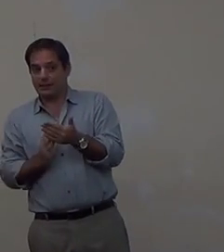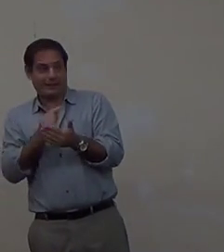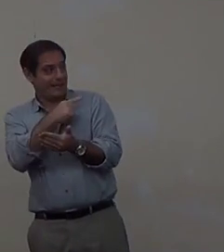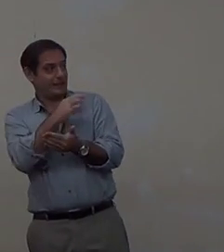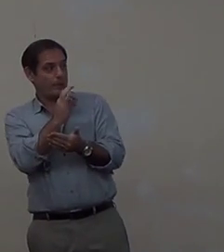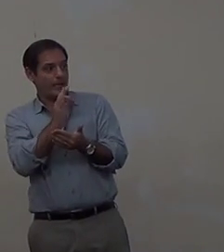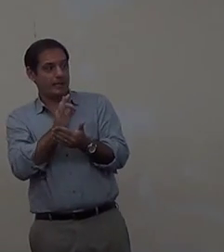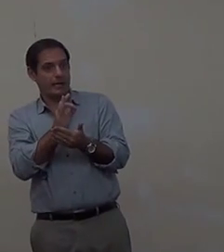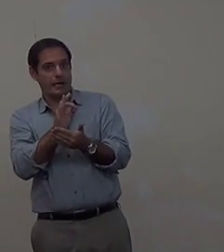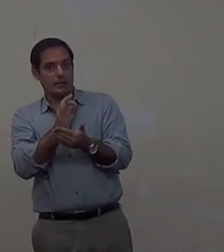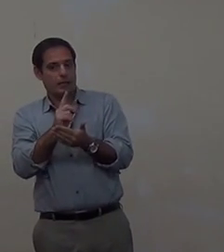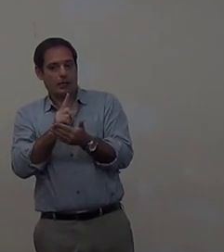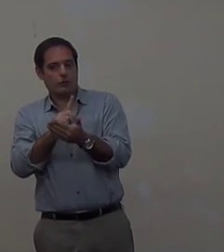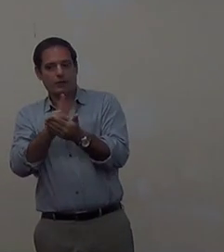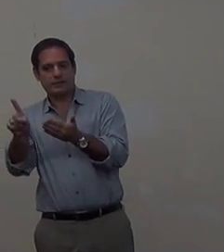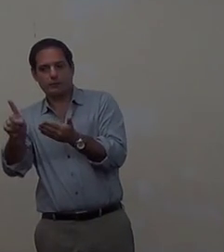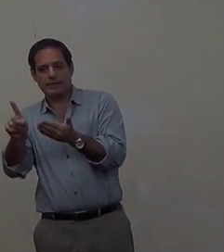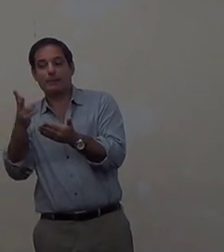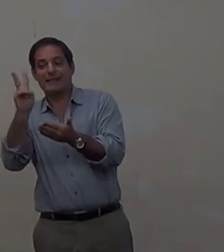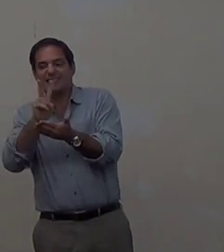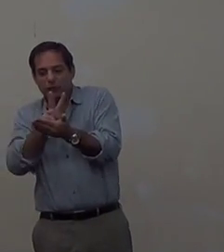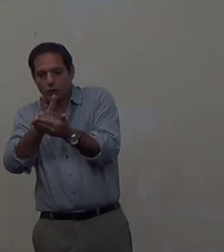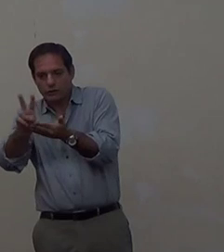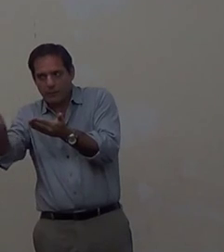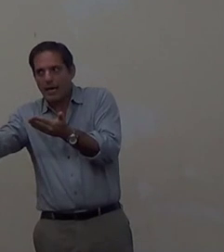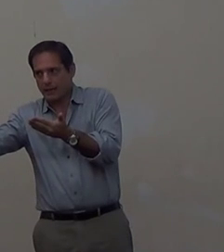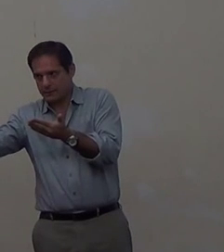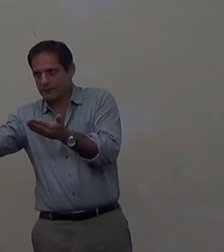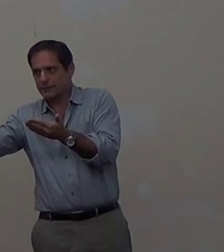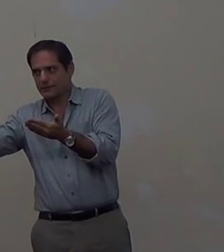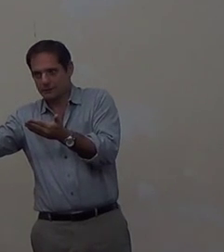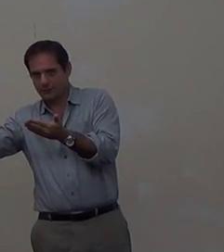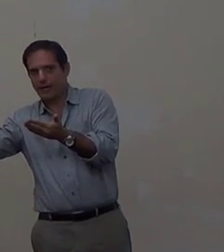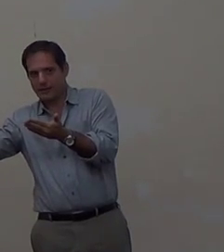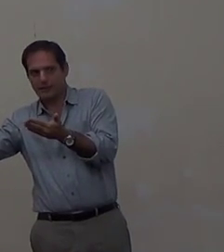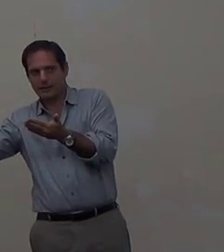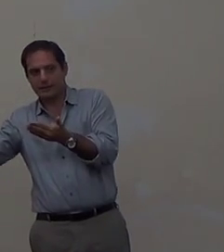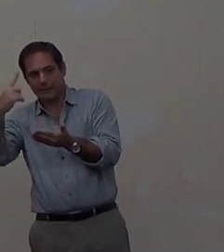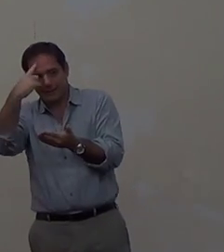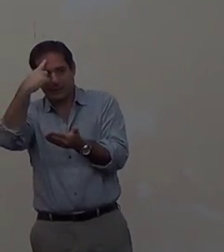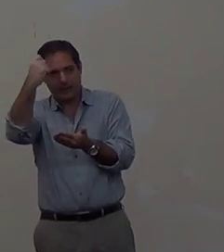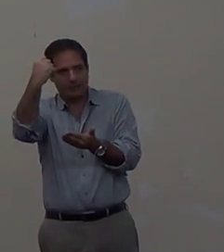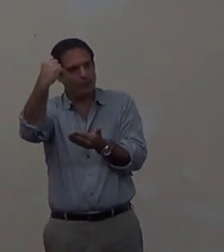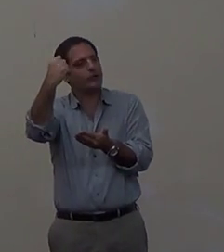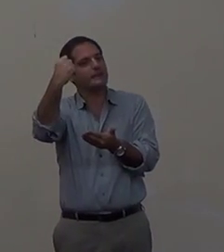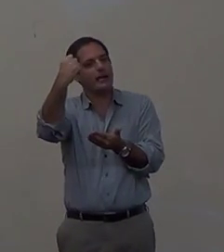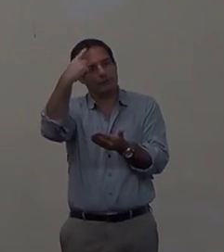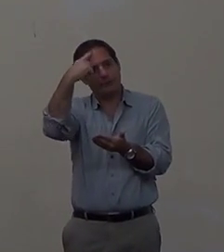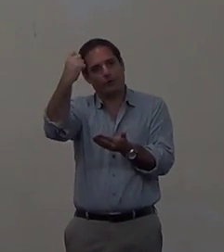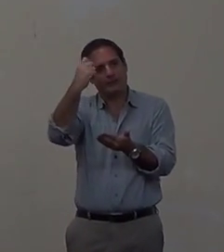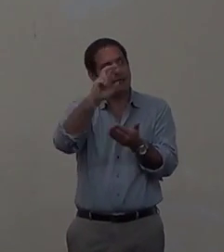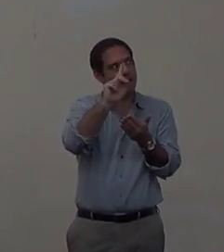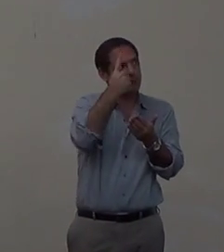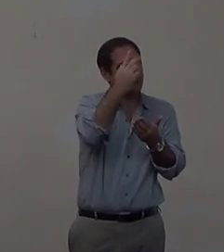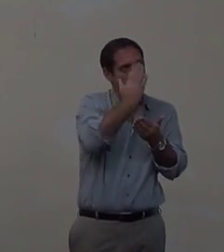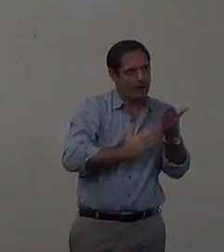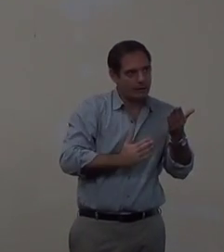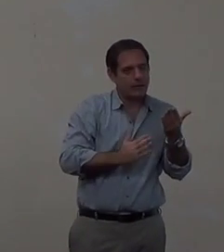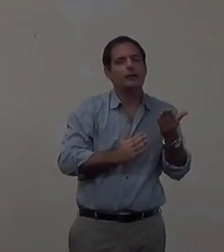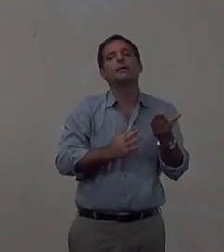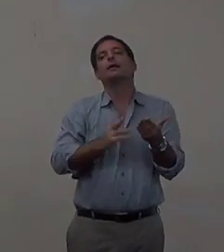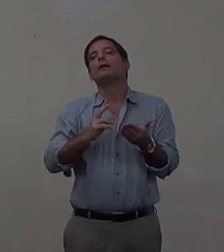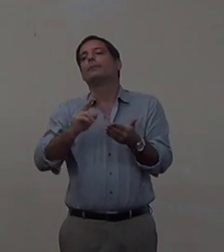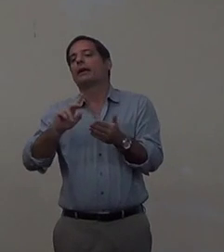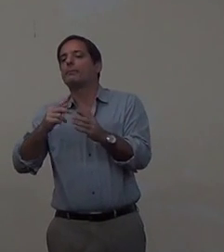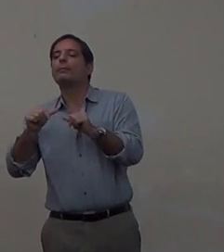parte de esta prédica no es en una semana, es en 2 semanas, ¿ok? Así que van a tener que memorizar esta primera